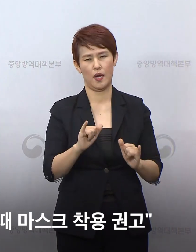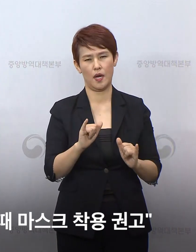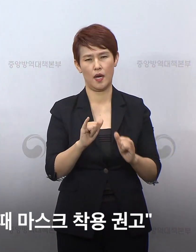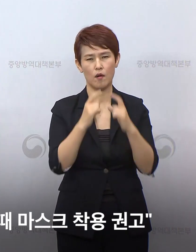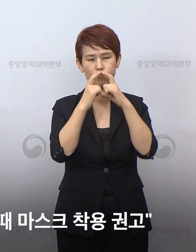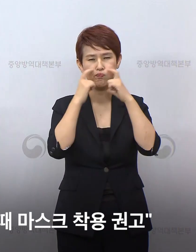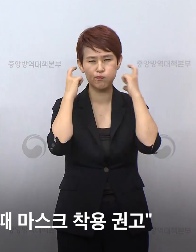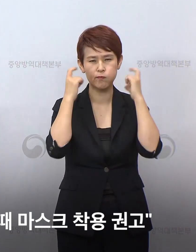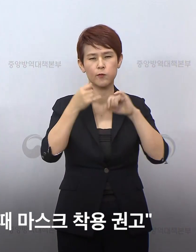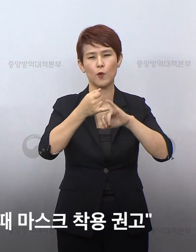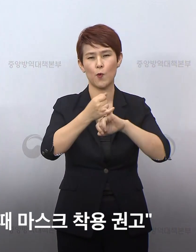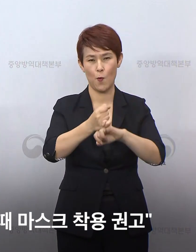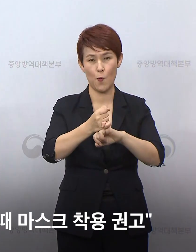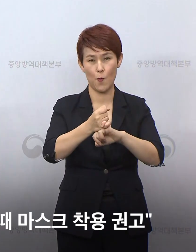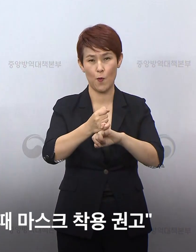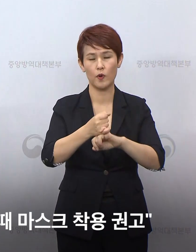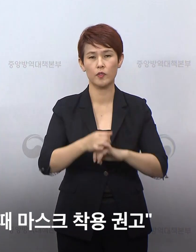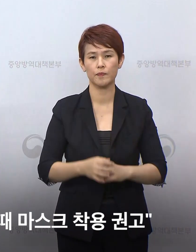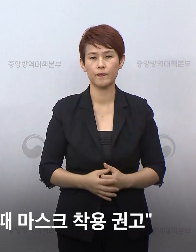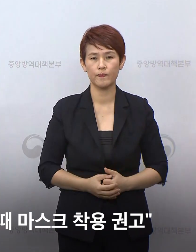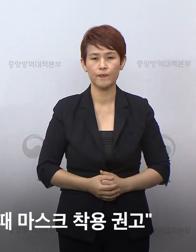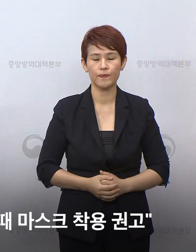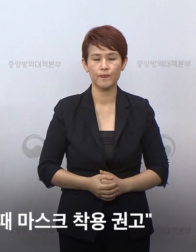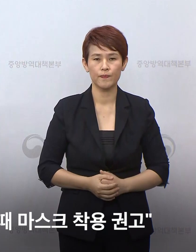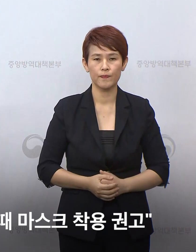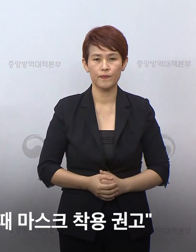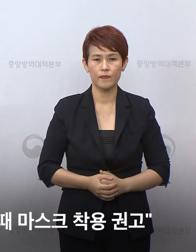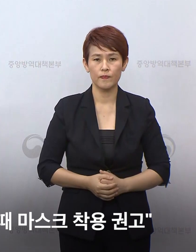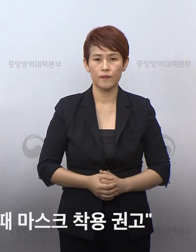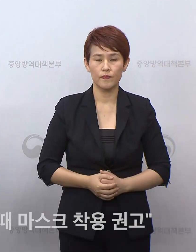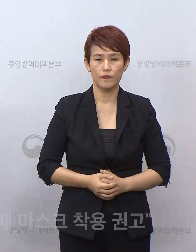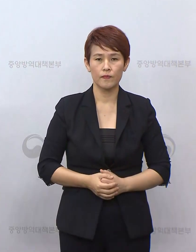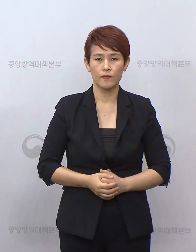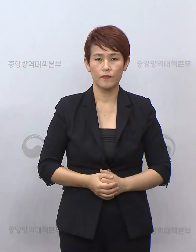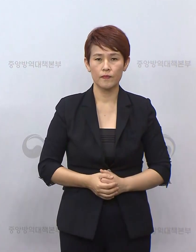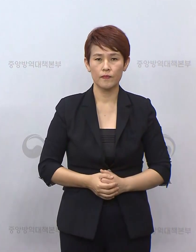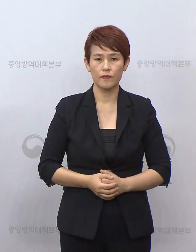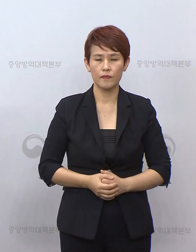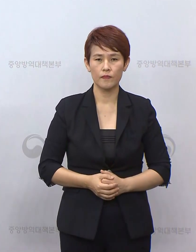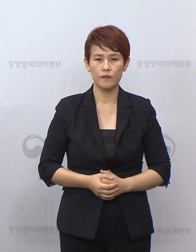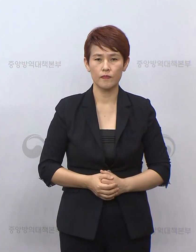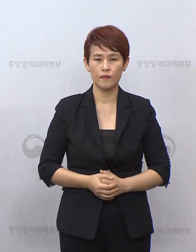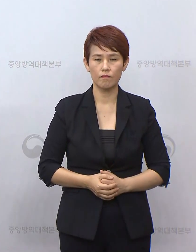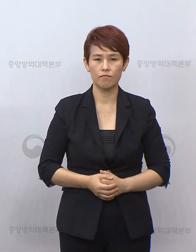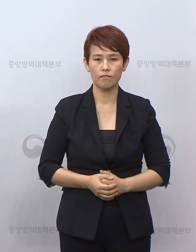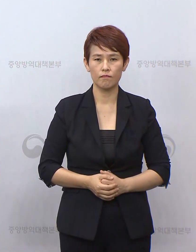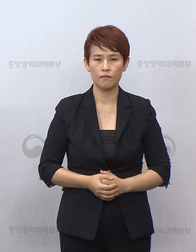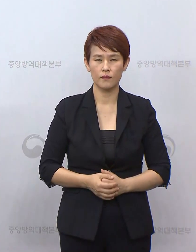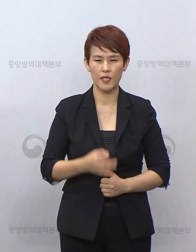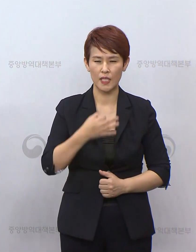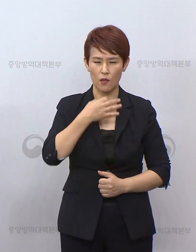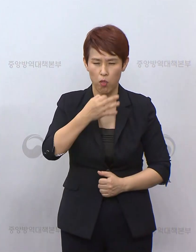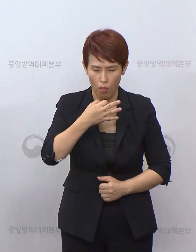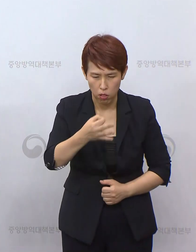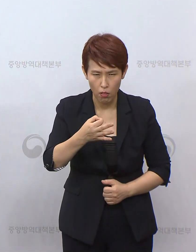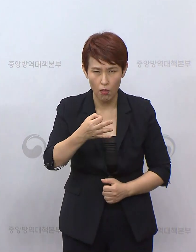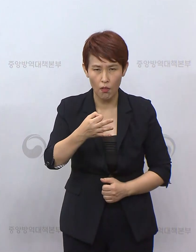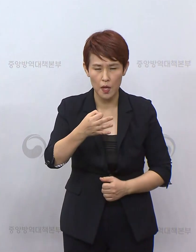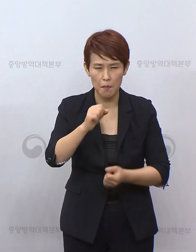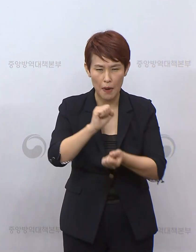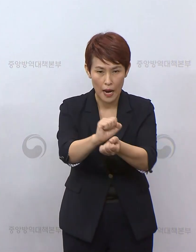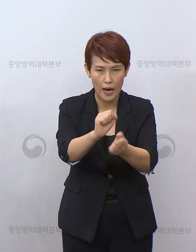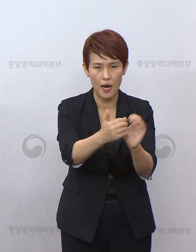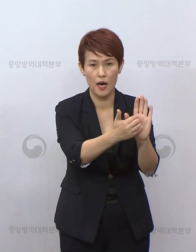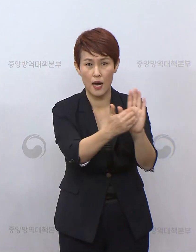그런 분들은 마스크 착용을 저희가 권고를 계속 드려왔습니다. 그리고 이제 그런 기침, 비말로 인한